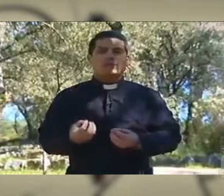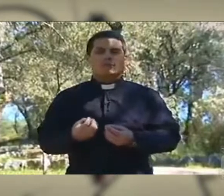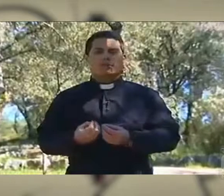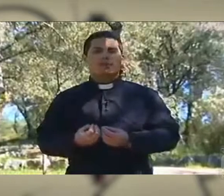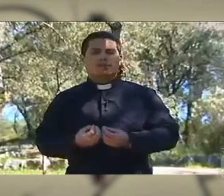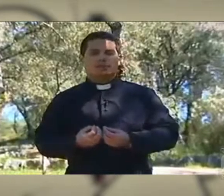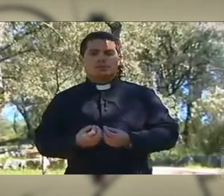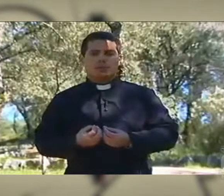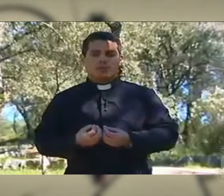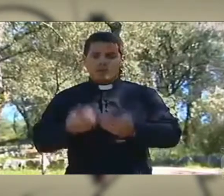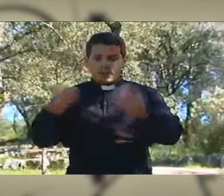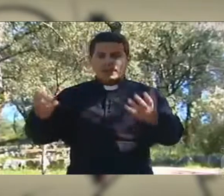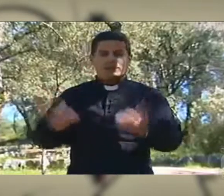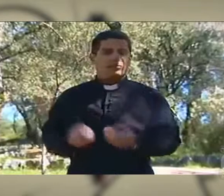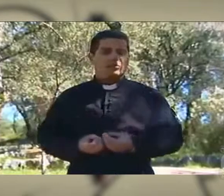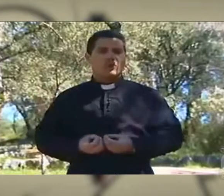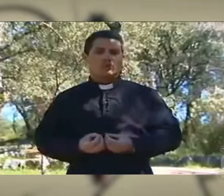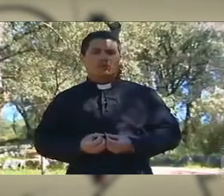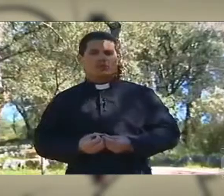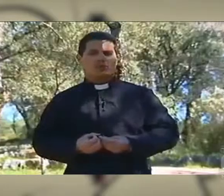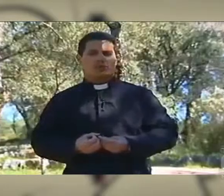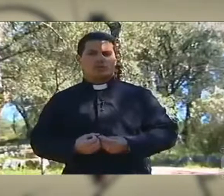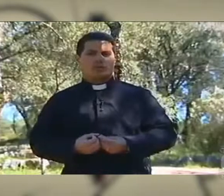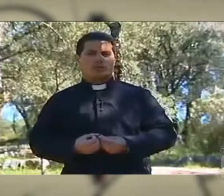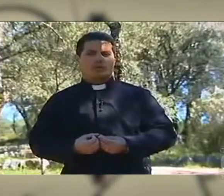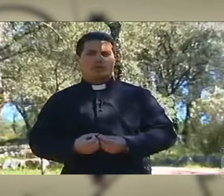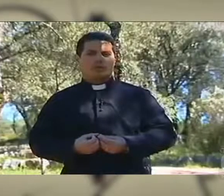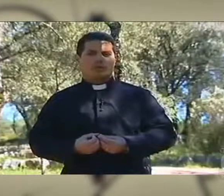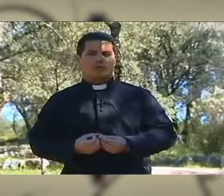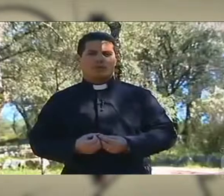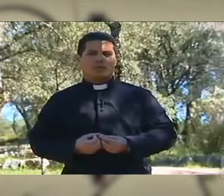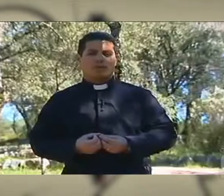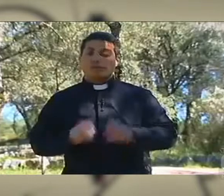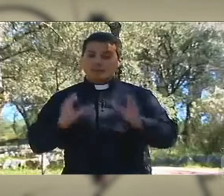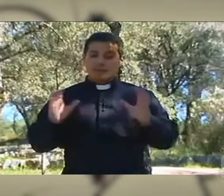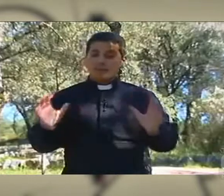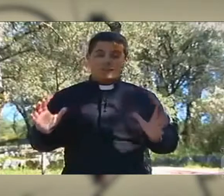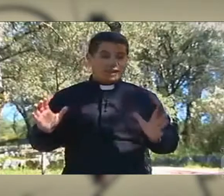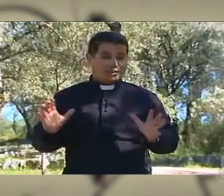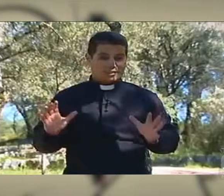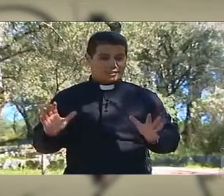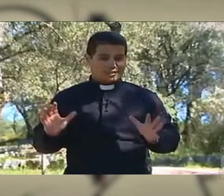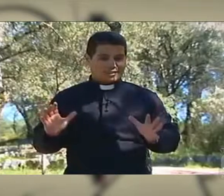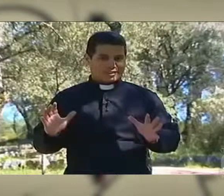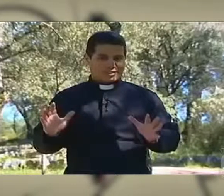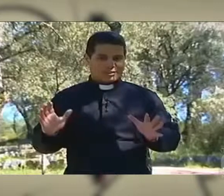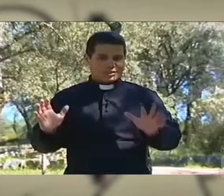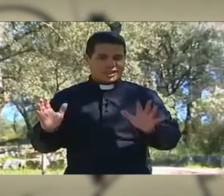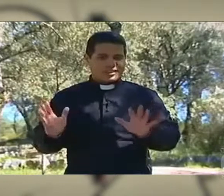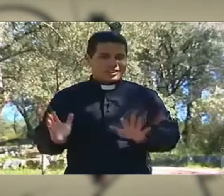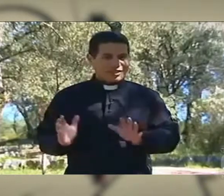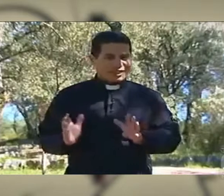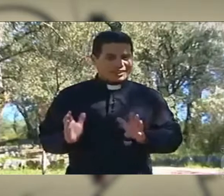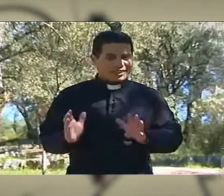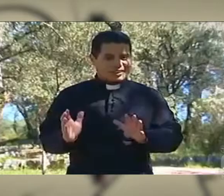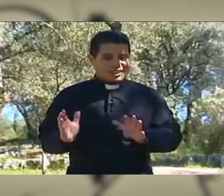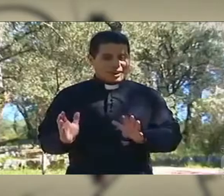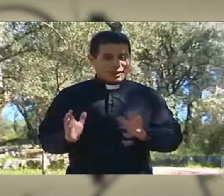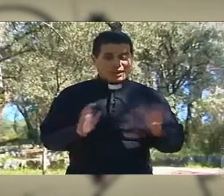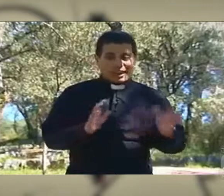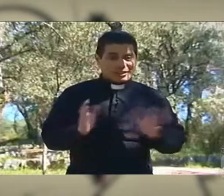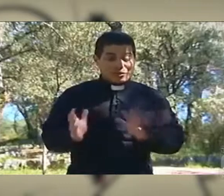de nós, né? Que nem pobre. Essa pobreza de alma é até mais grave. E gera as outras